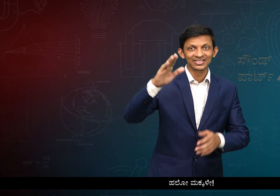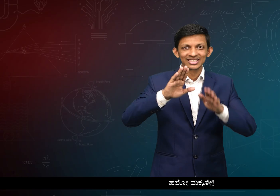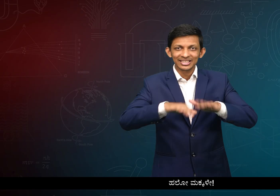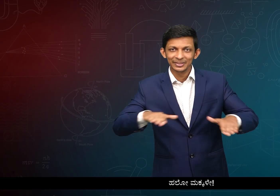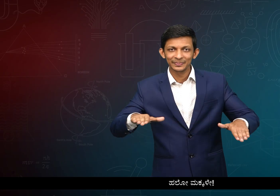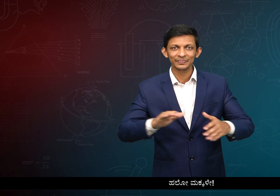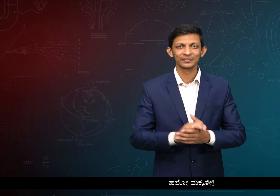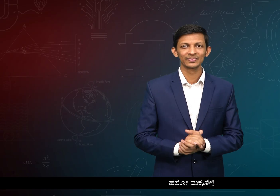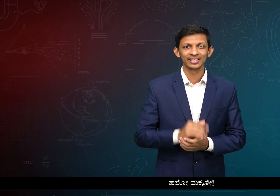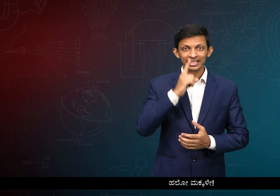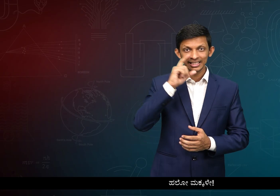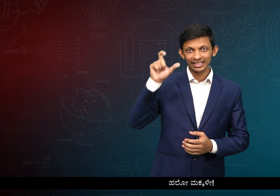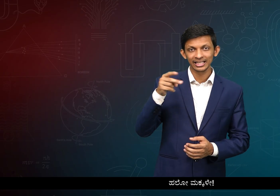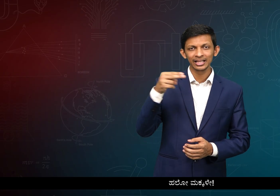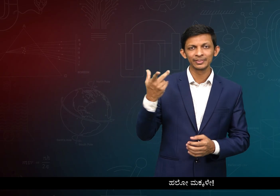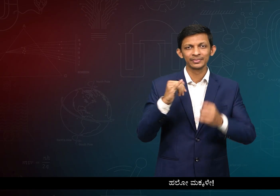ಹಲೋ ಮಕ್ಕಳೇ,